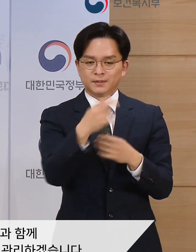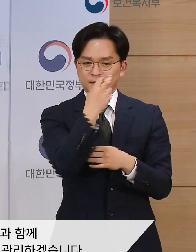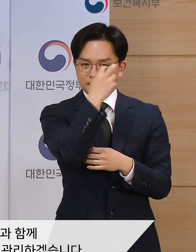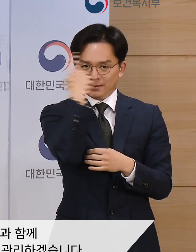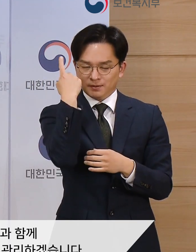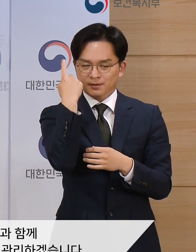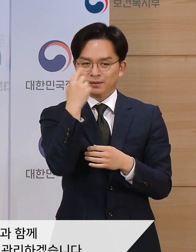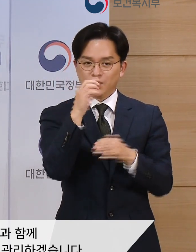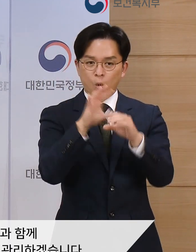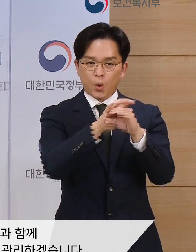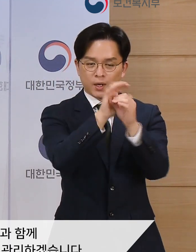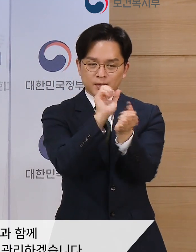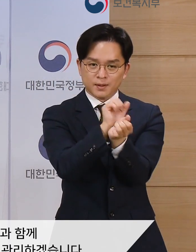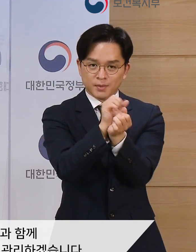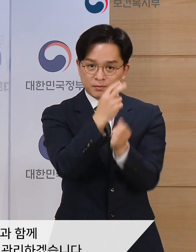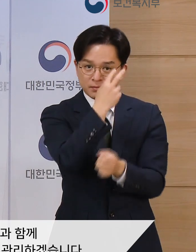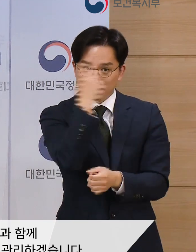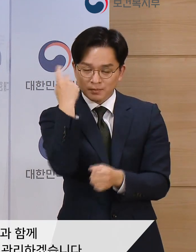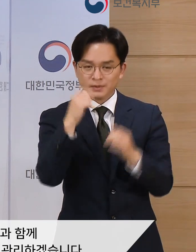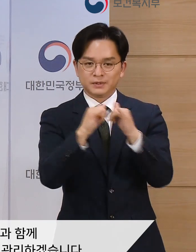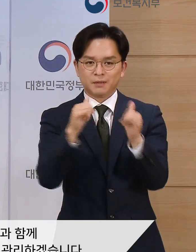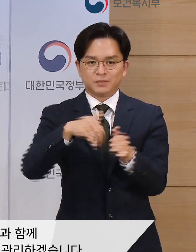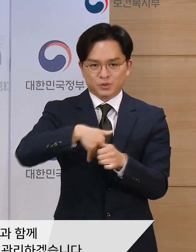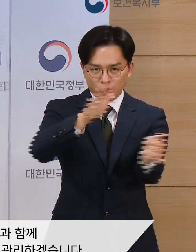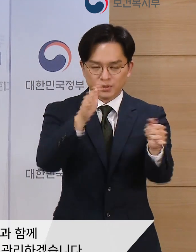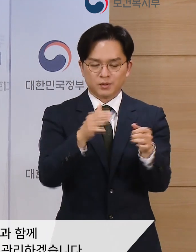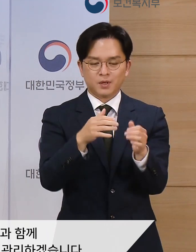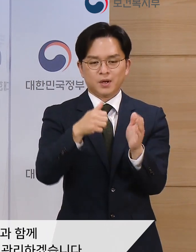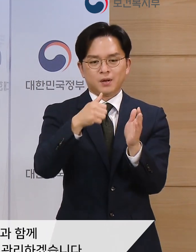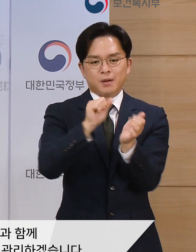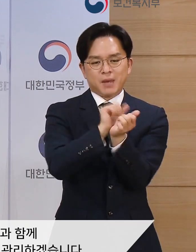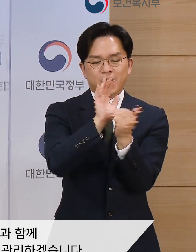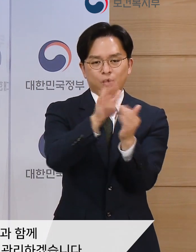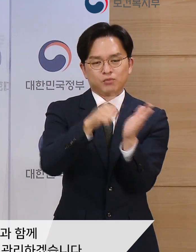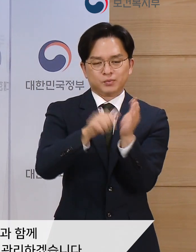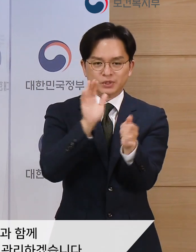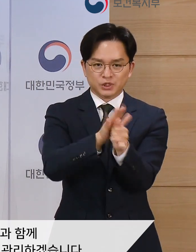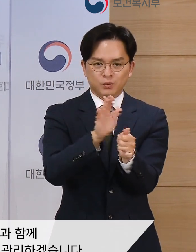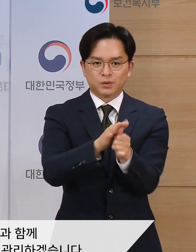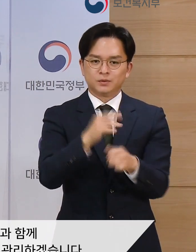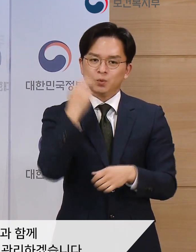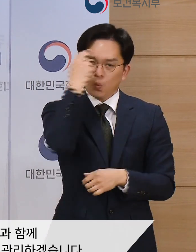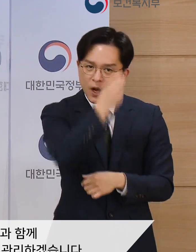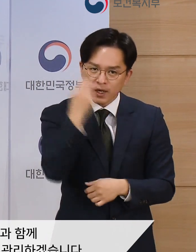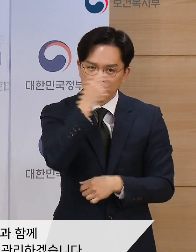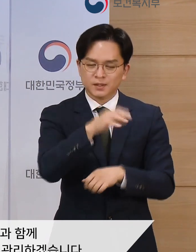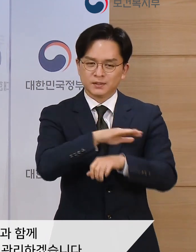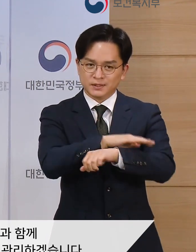함께 현장 점검을 강화하여 철저한 방역 관리가 이루어지도록 관리하겠습니다.